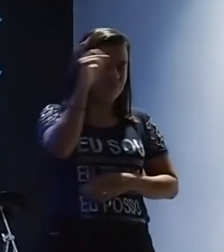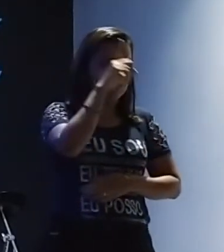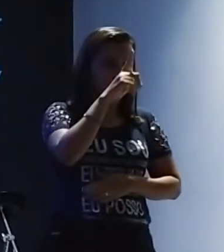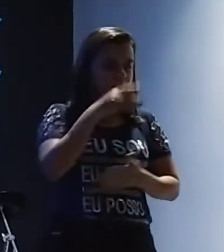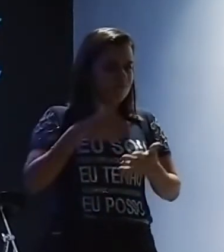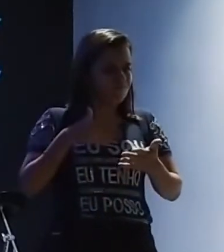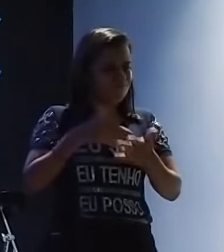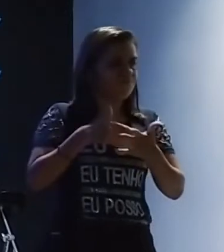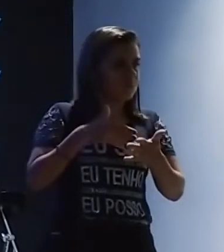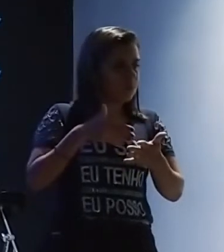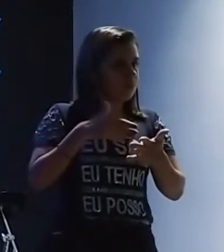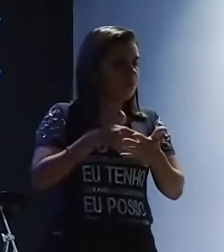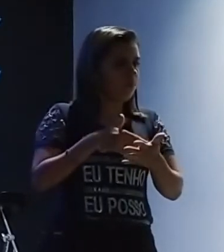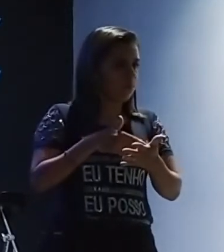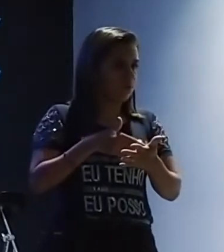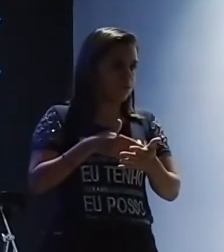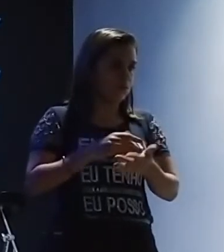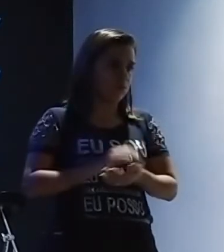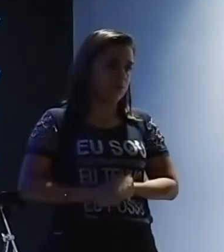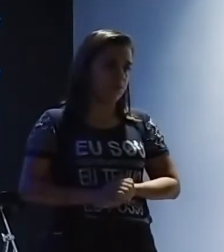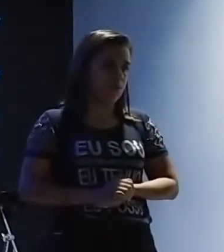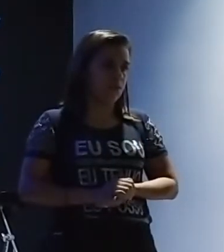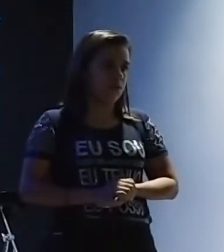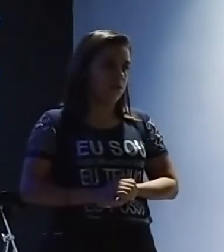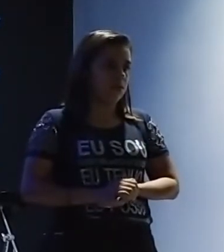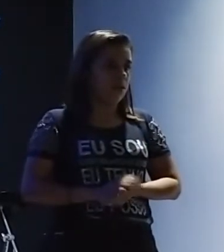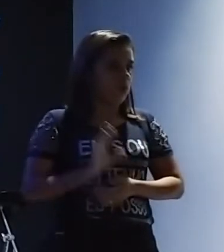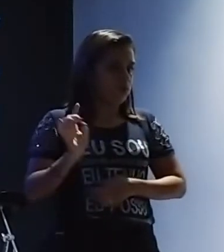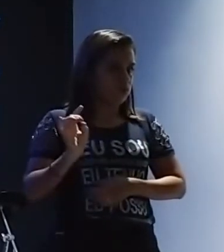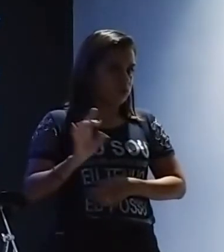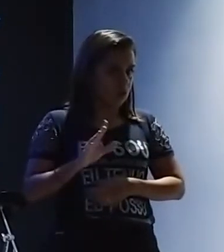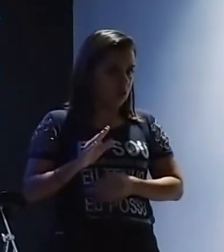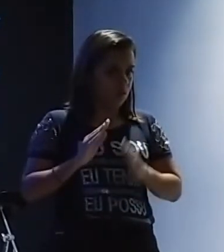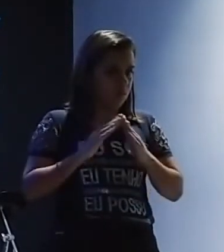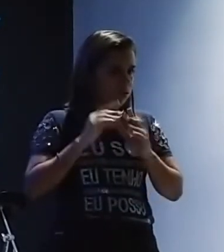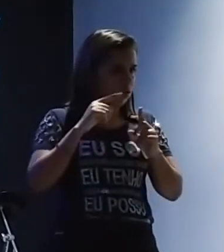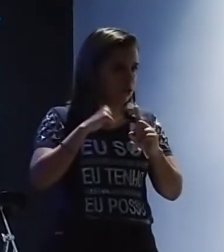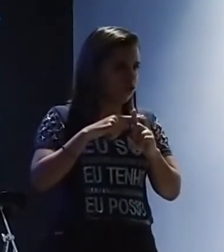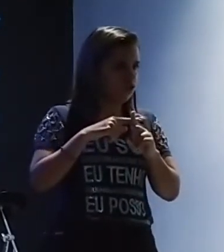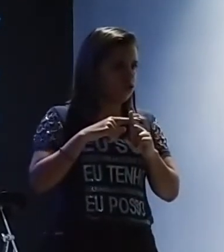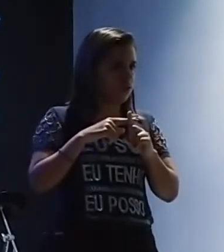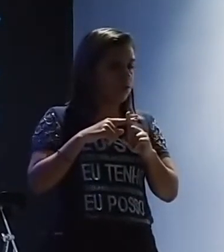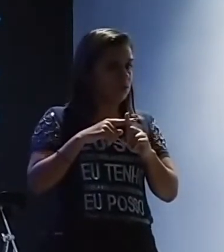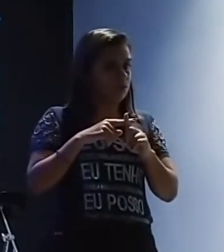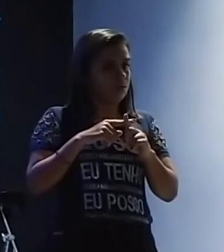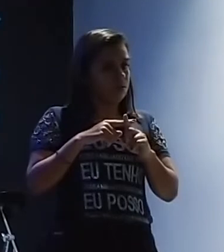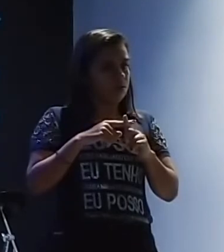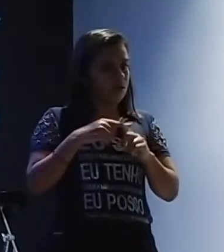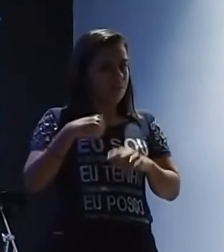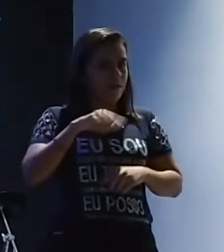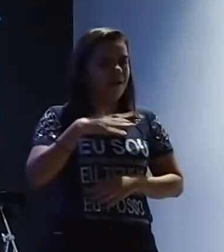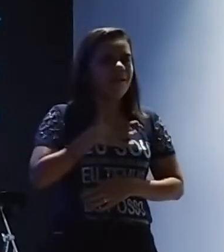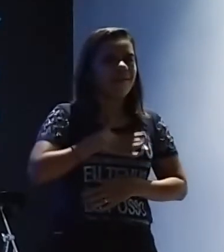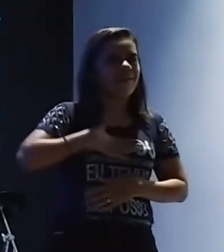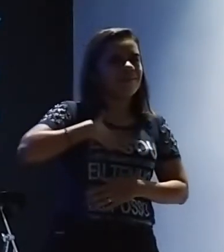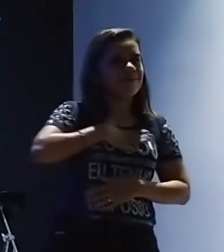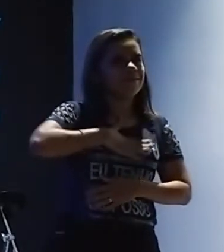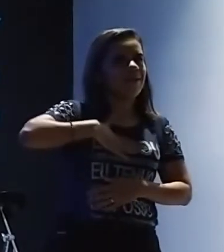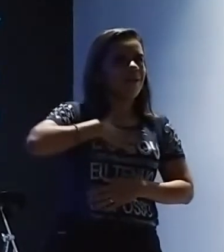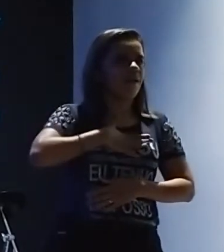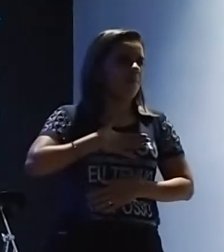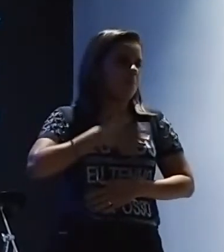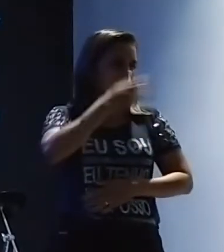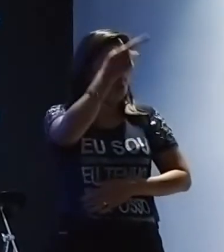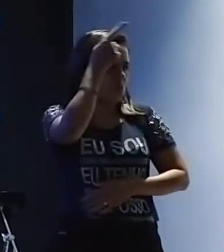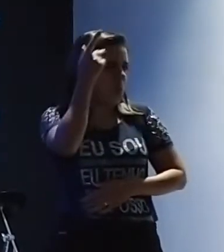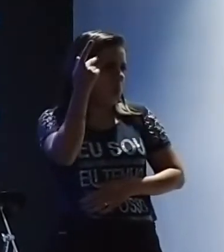deu antes. Não é dar um passo para a igreja, não é dar um passo para agradar